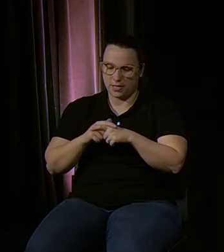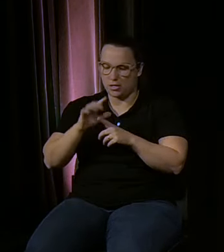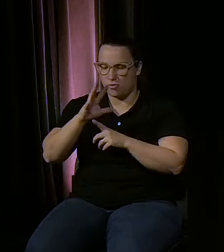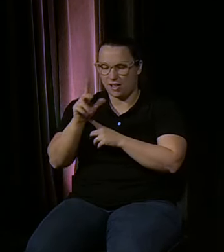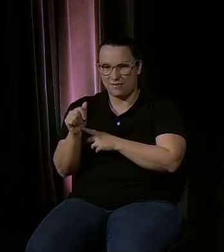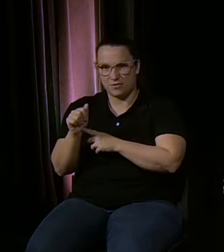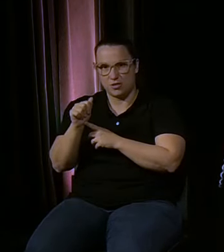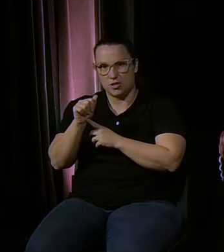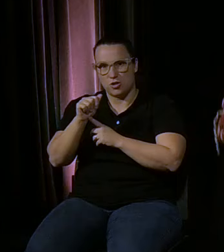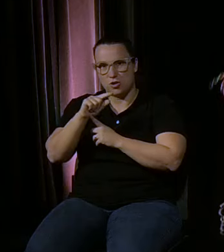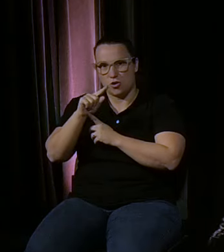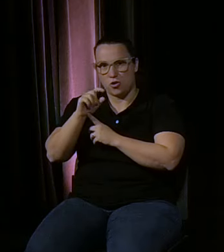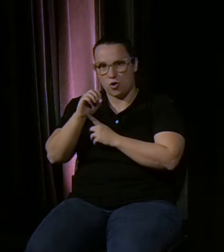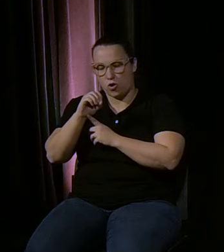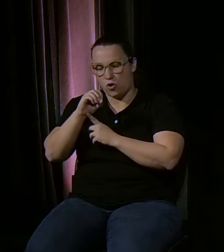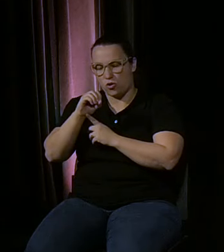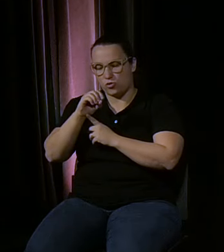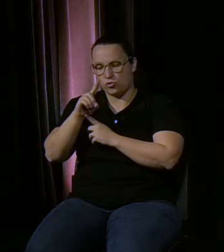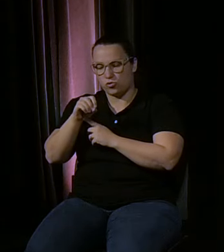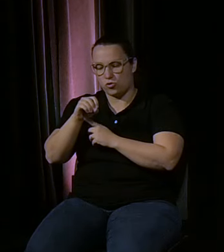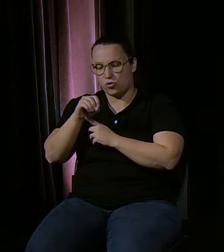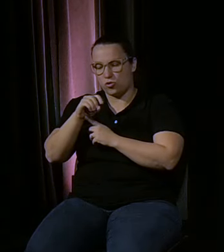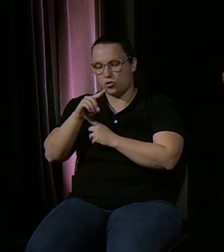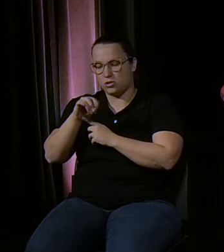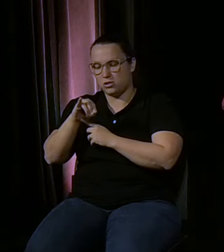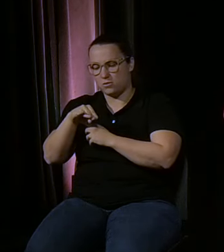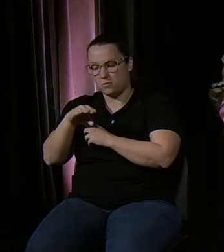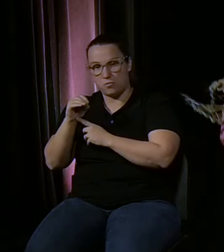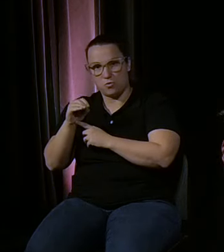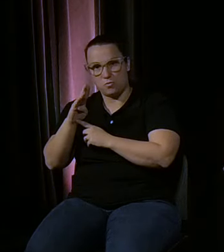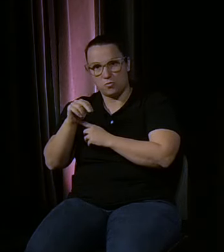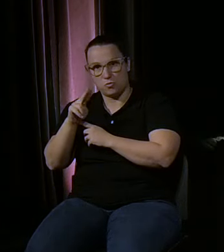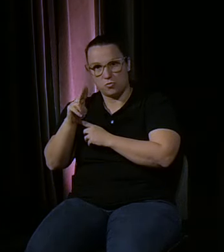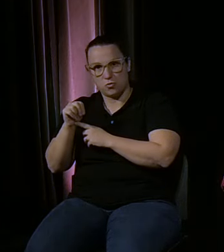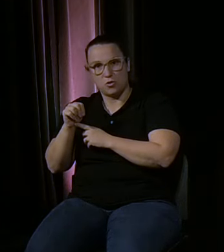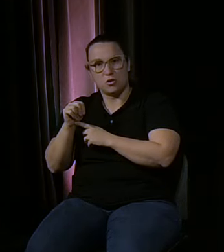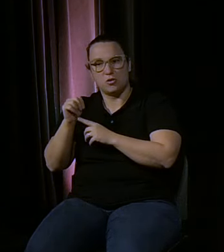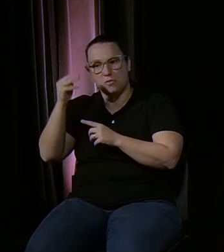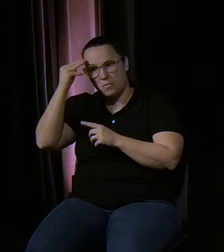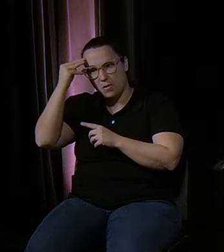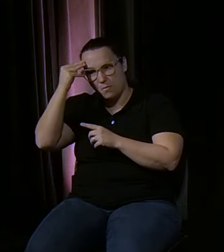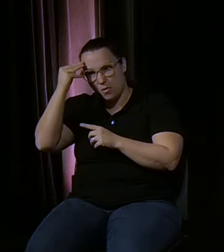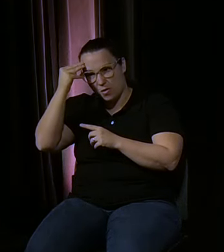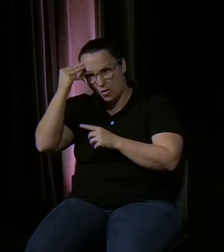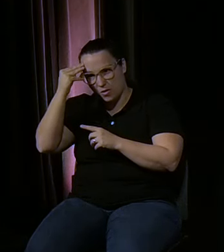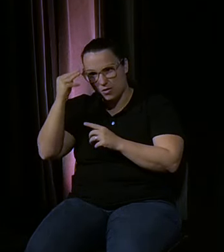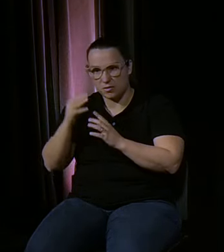Zosimo Bubu está reelaborando uma forma de conexão a partir da ancestralidade, a partir da memória,